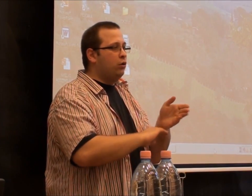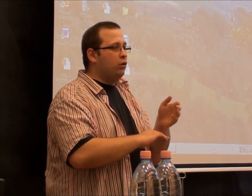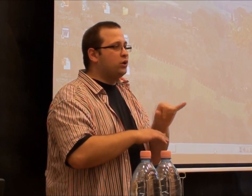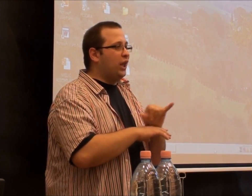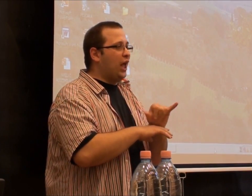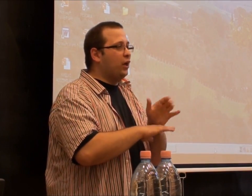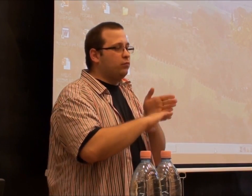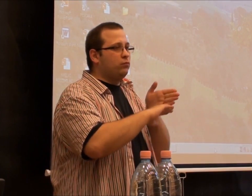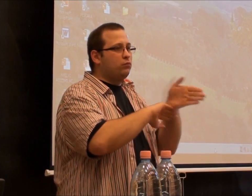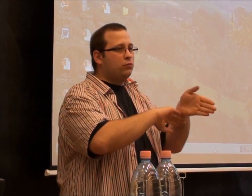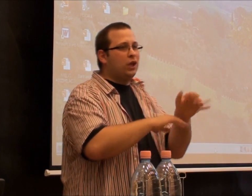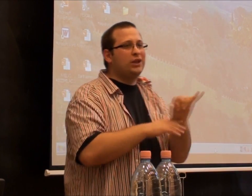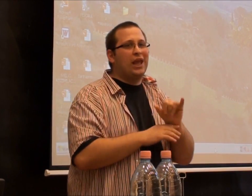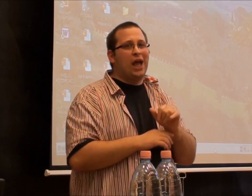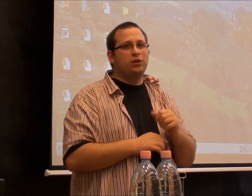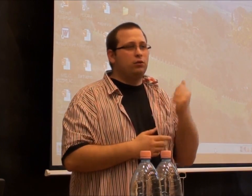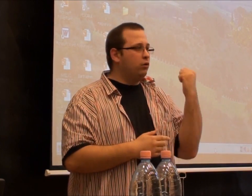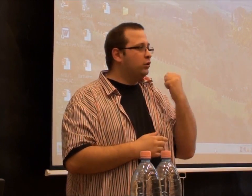a titkársághoz fordulok,